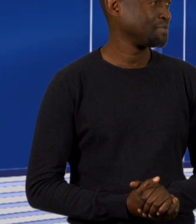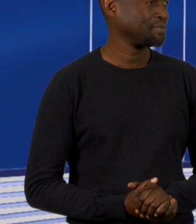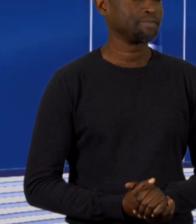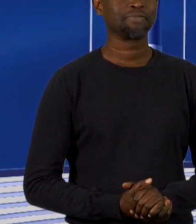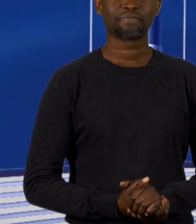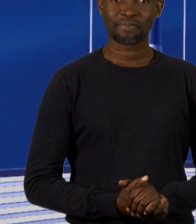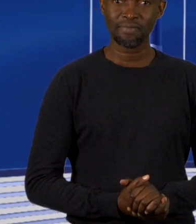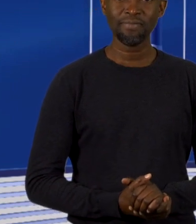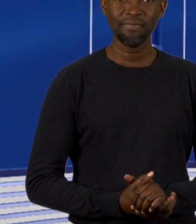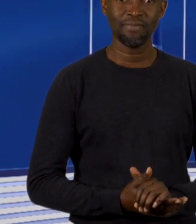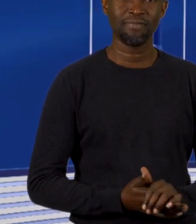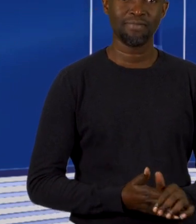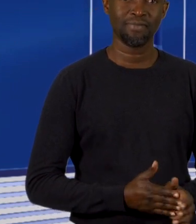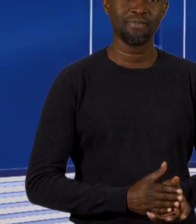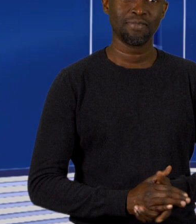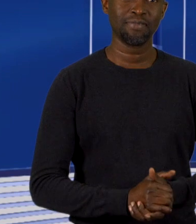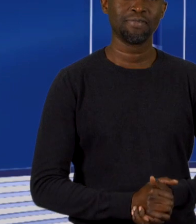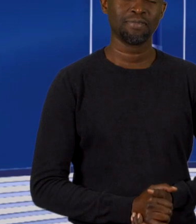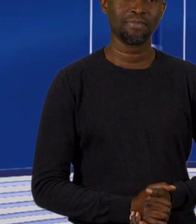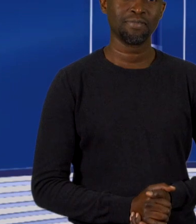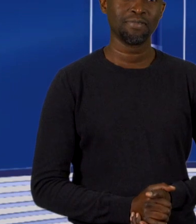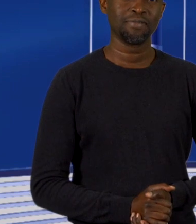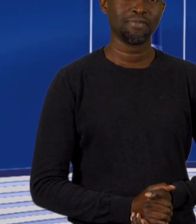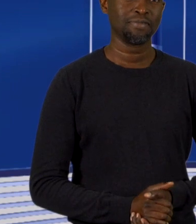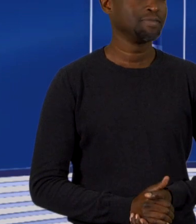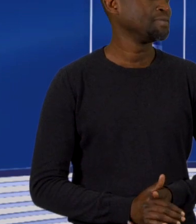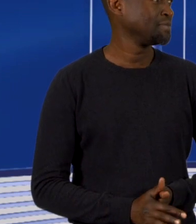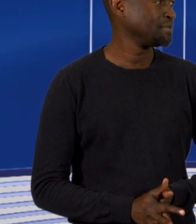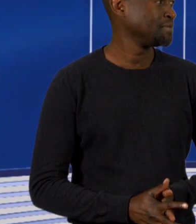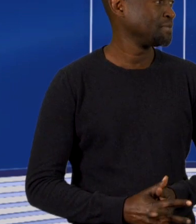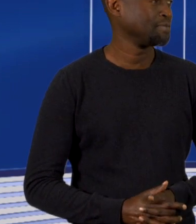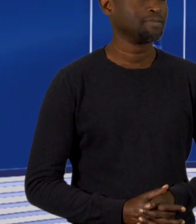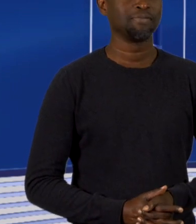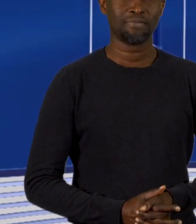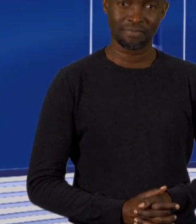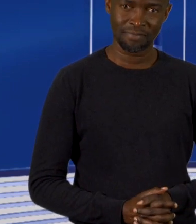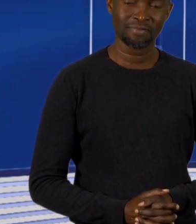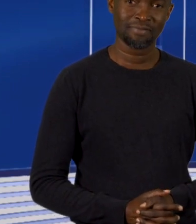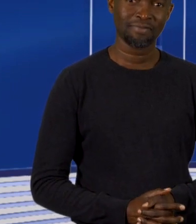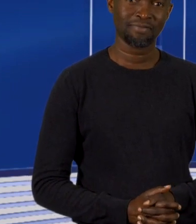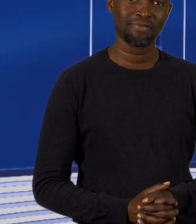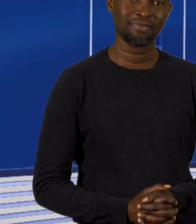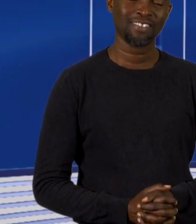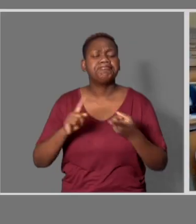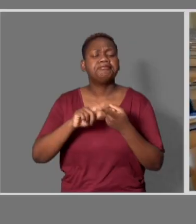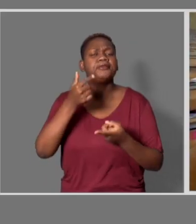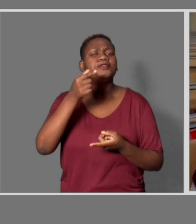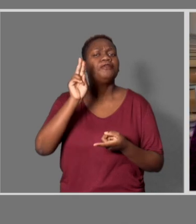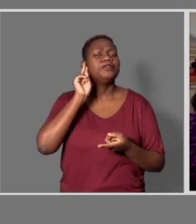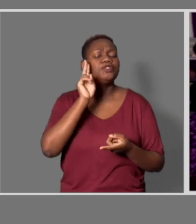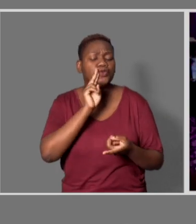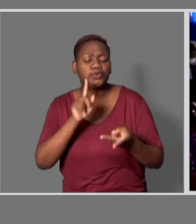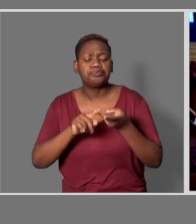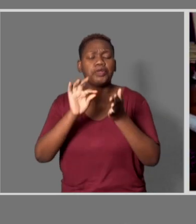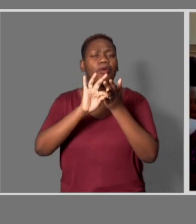de inclusão nas informações sobre saúde sexual e reprodutiva e HIV-Sida. A TV